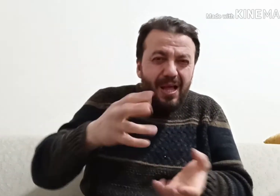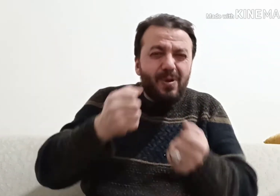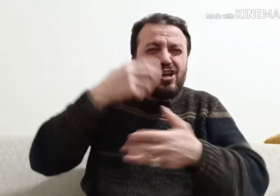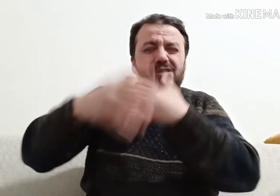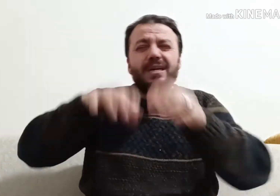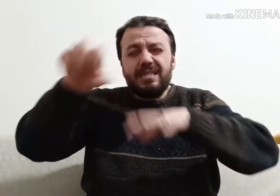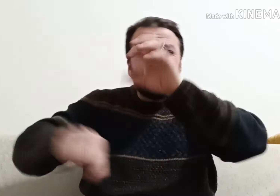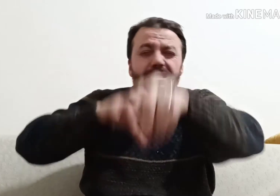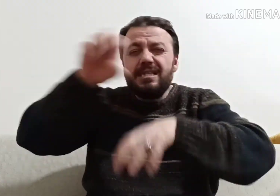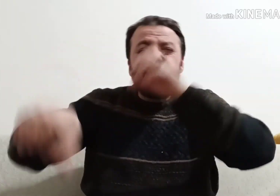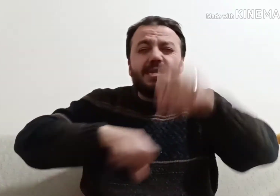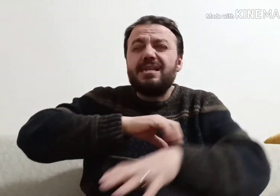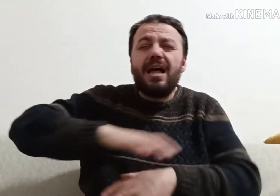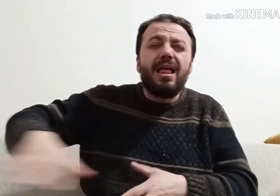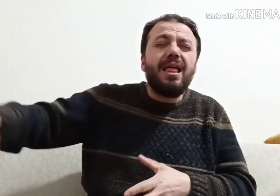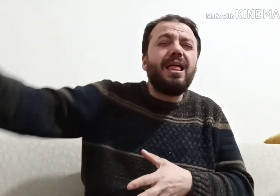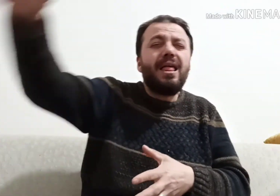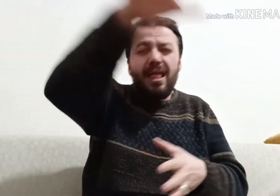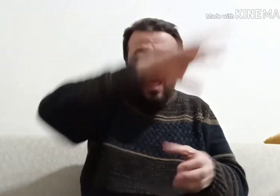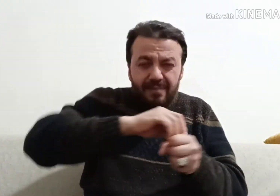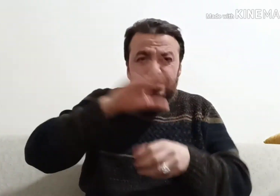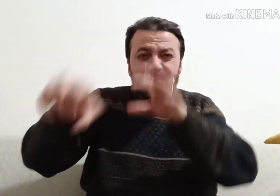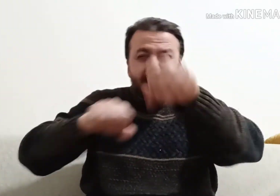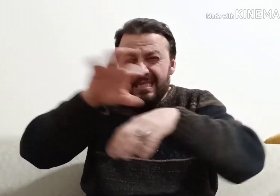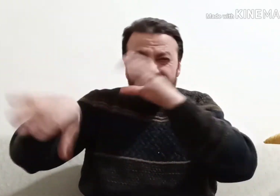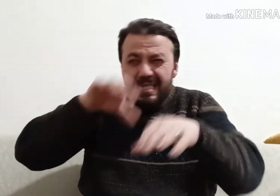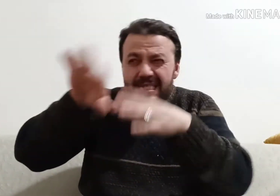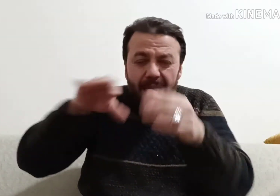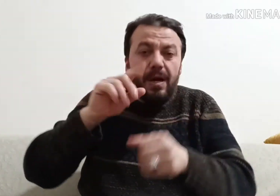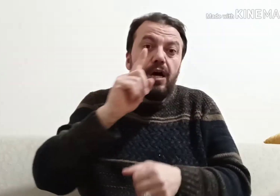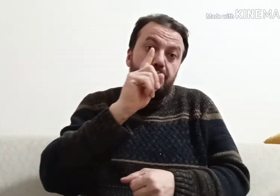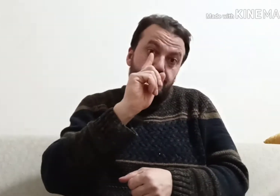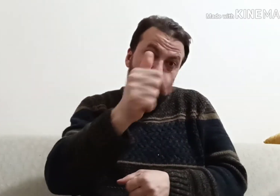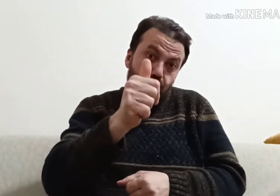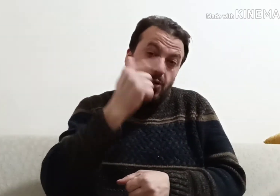yardımcı oluyorlar. Arama kurtarma gibi bir şey.